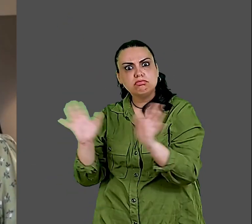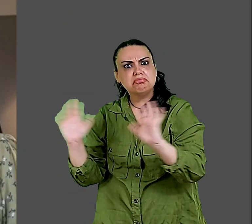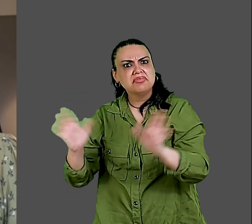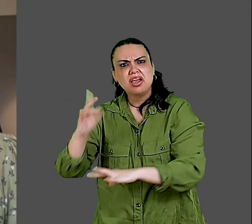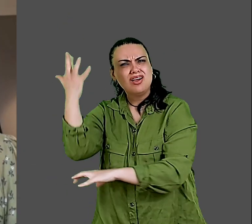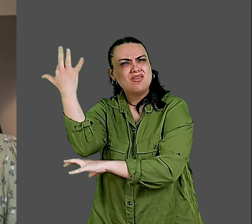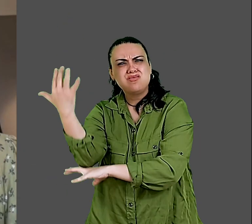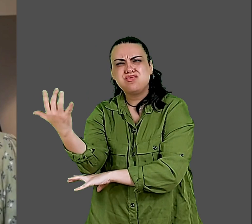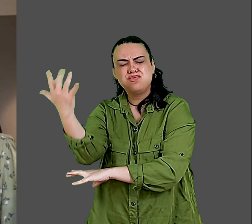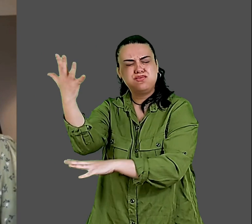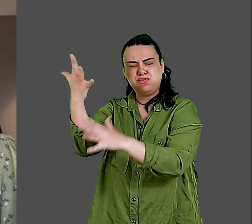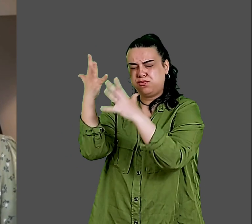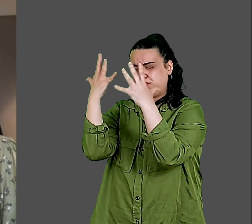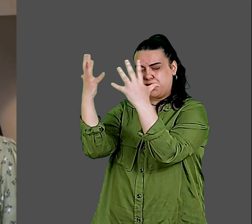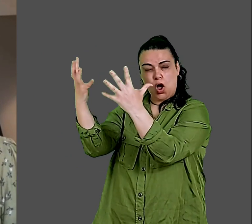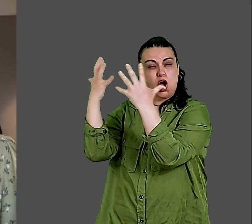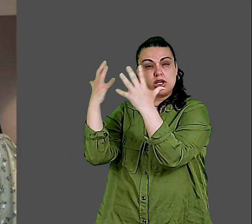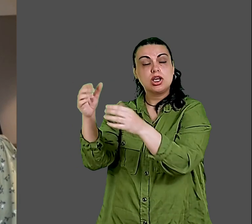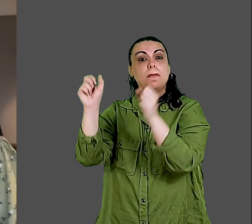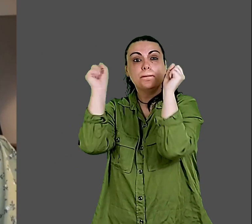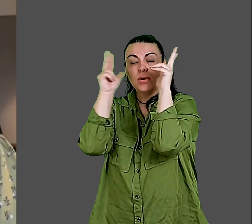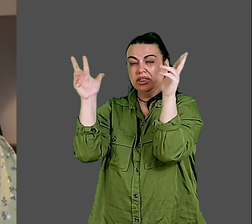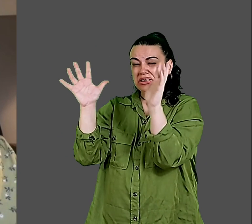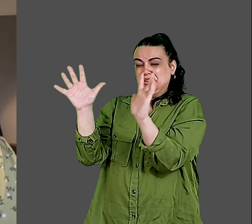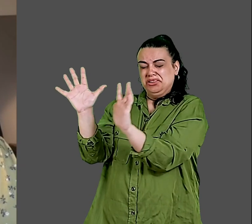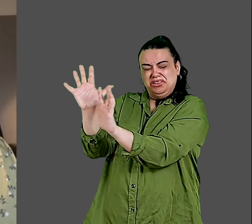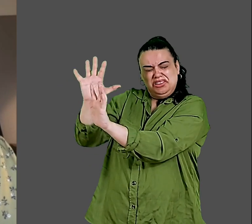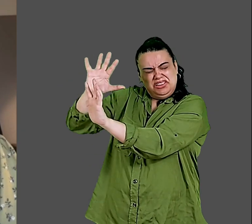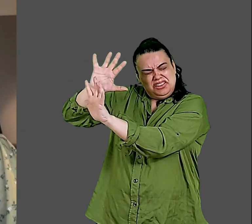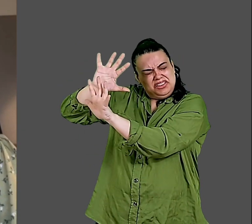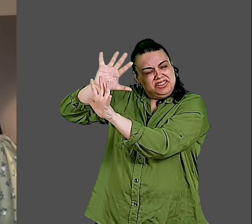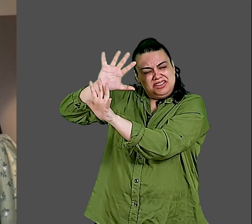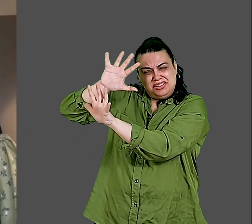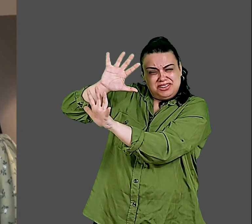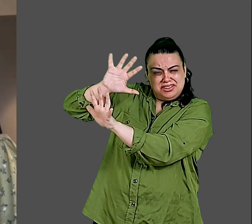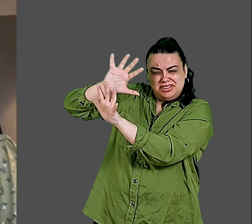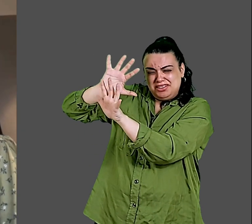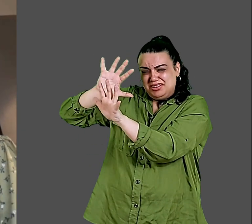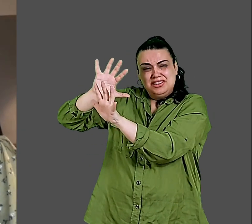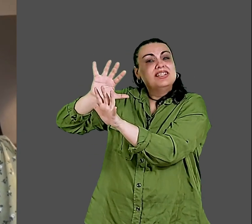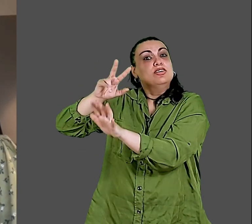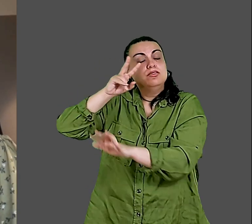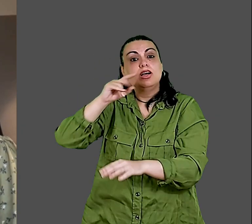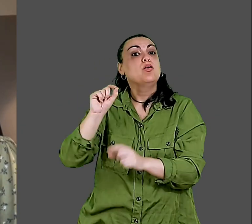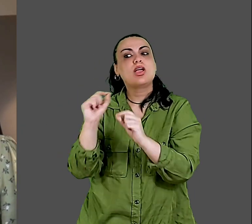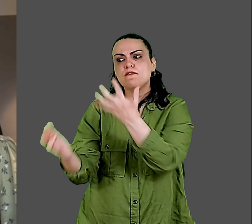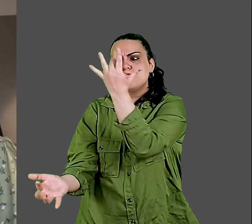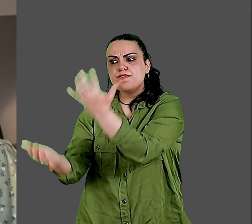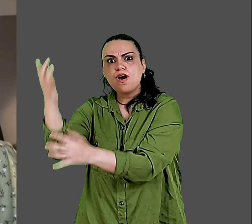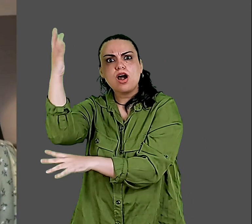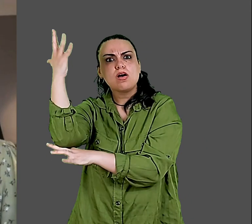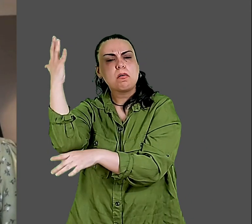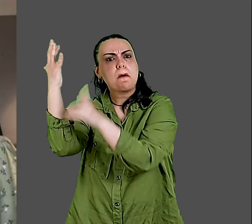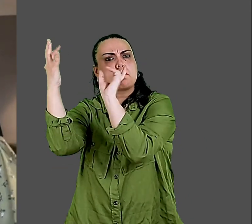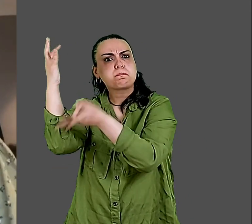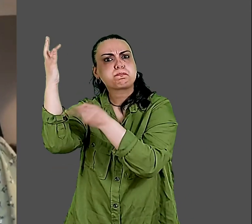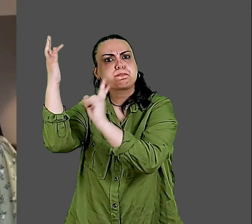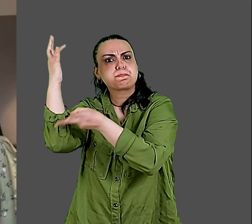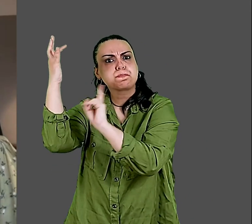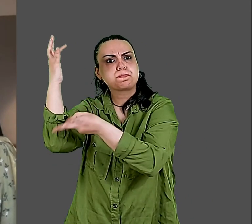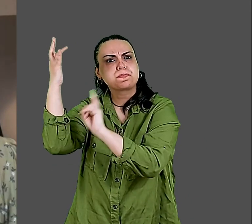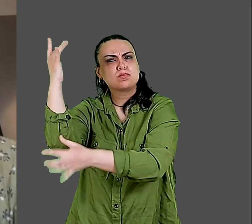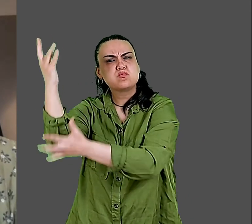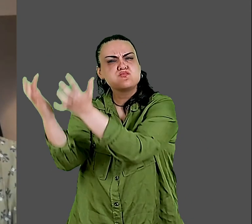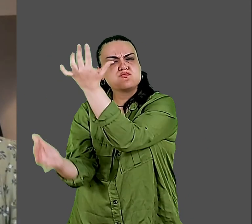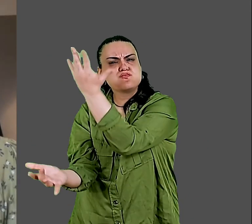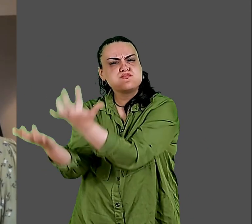ardia. E que visão inquietante Moisés não teve, né? Intrigante. Tem fogo, mas não consome. Arde,